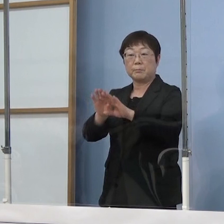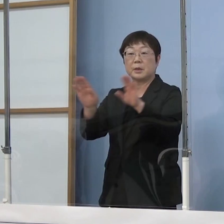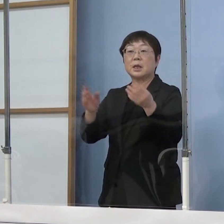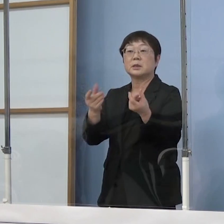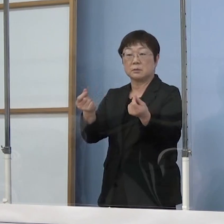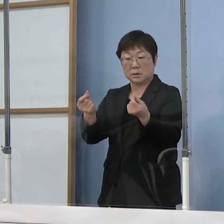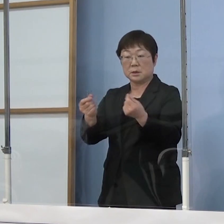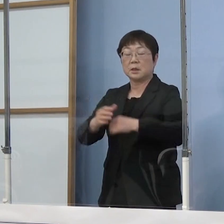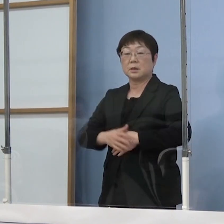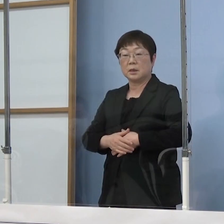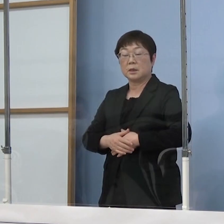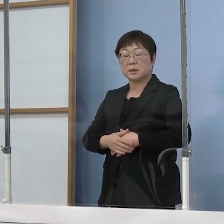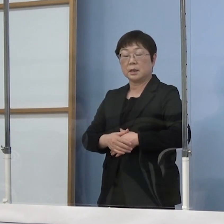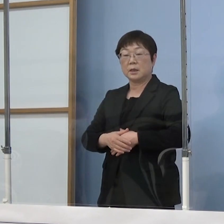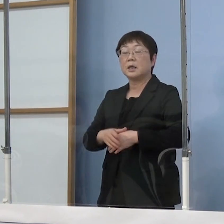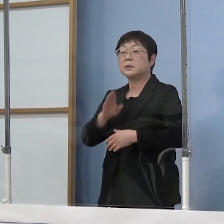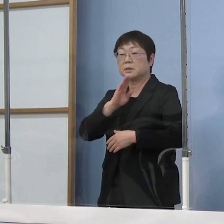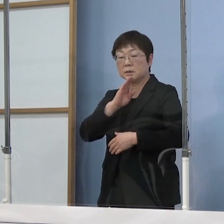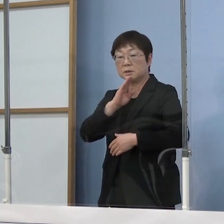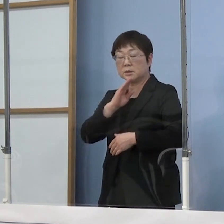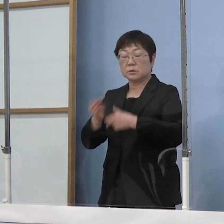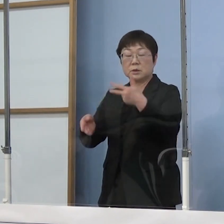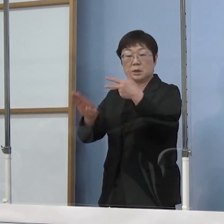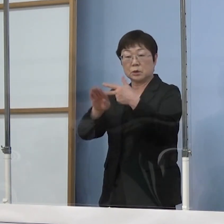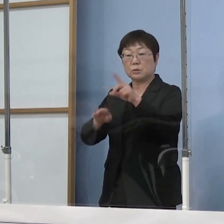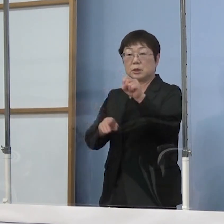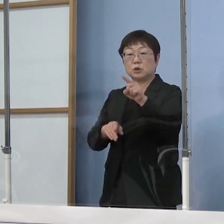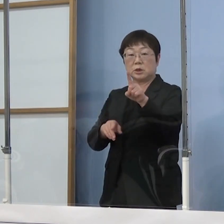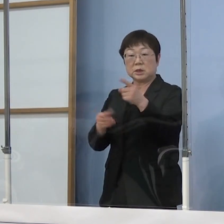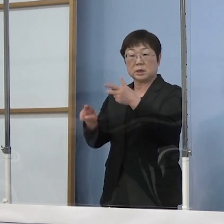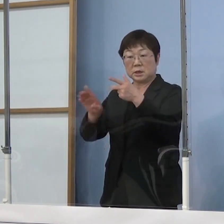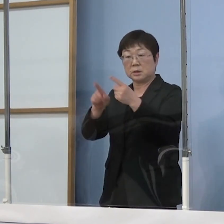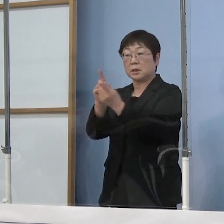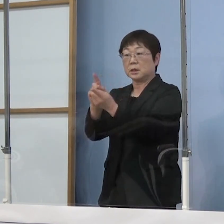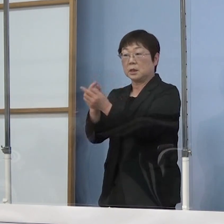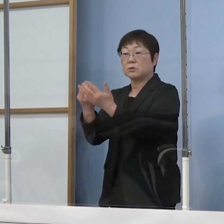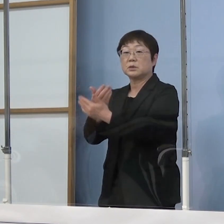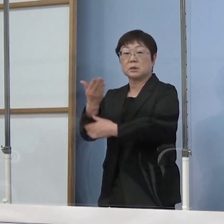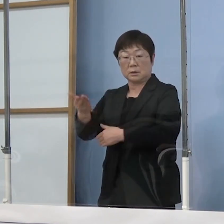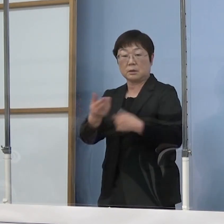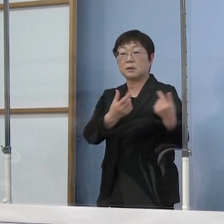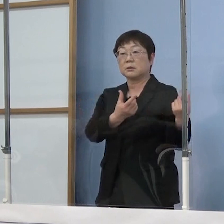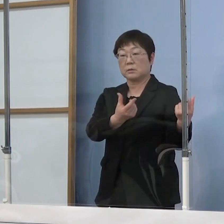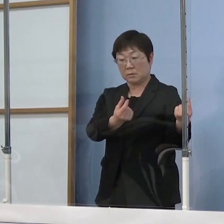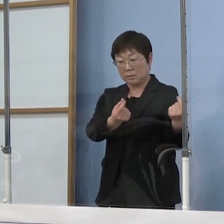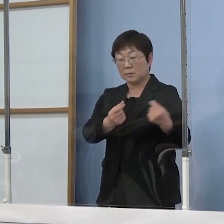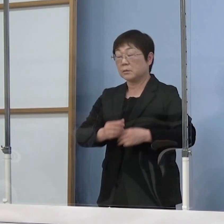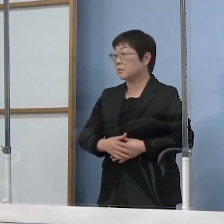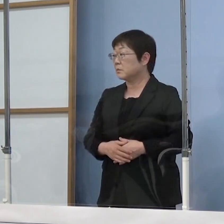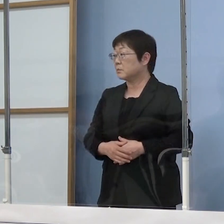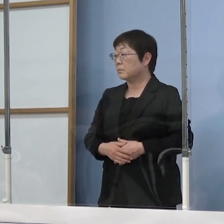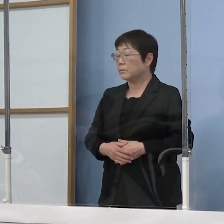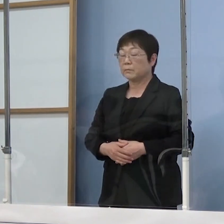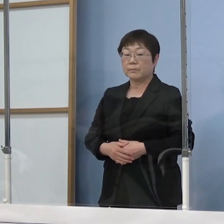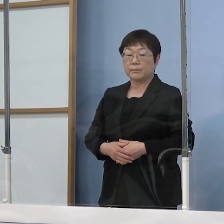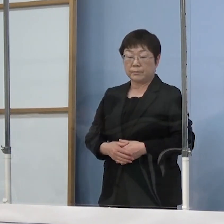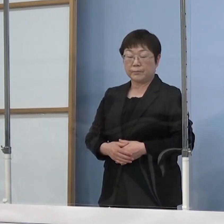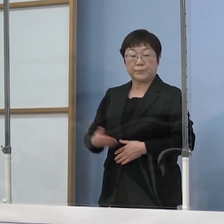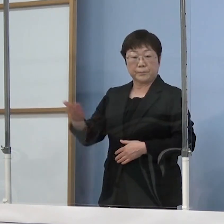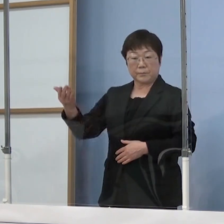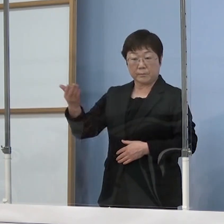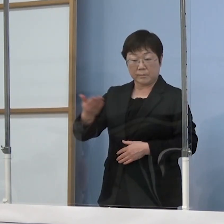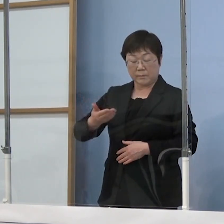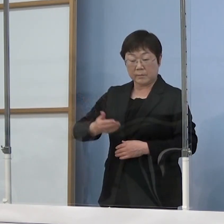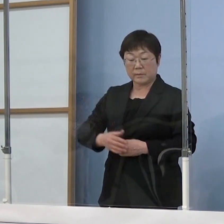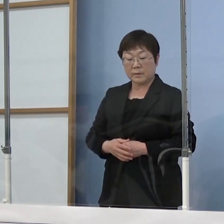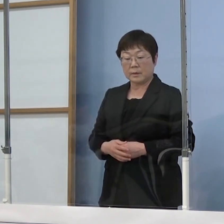ね、11施設というふうに。 はい、それで結構です。 ありがとうございます。 どうぞ。また細かい話なんです